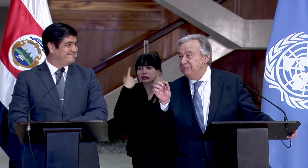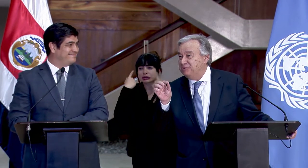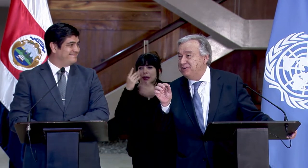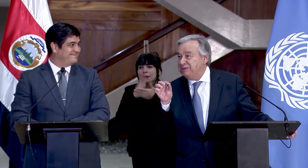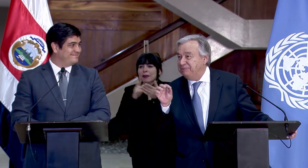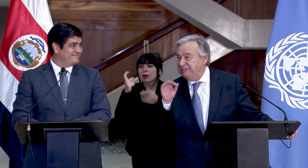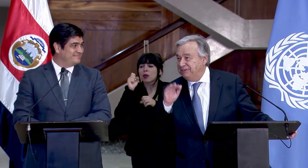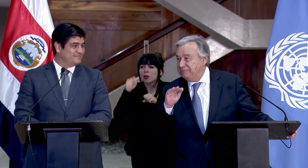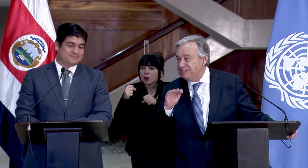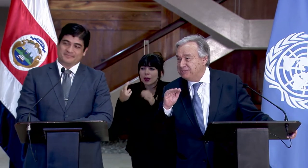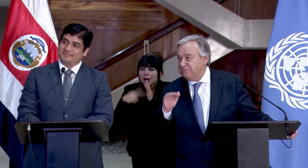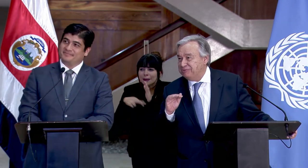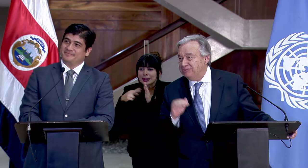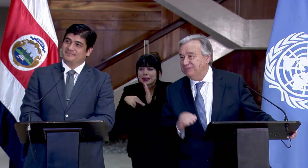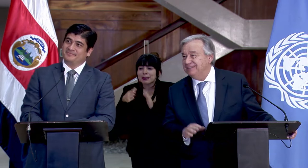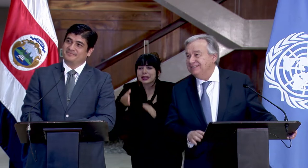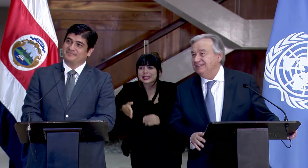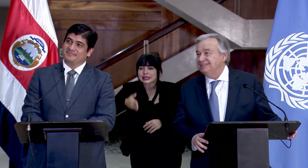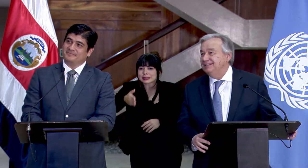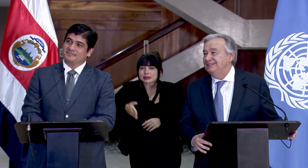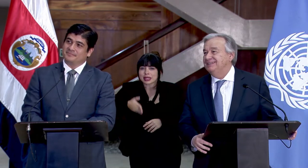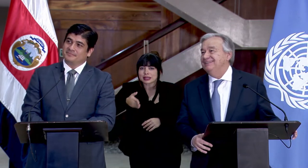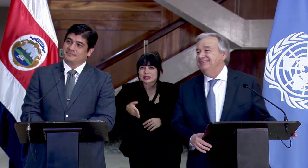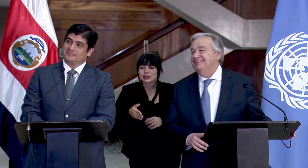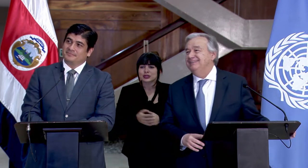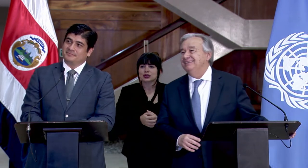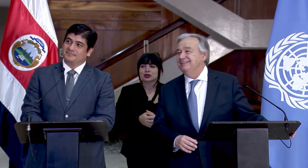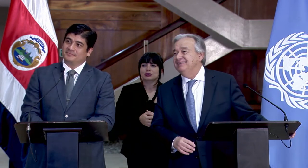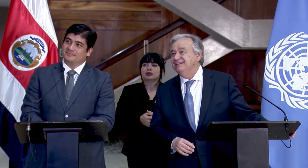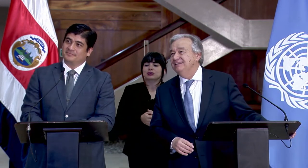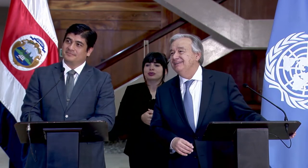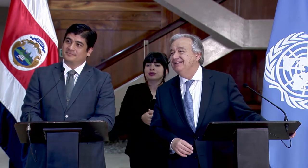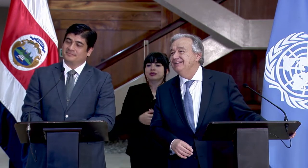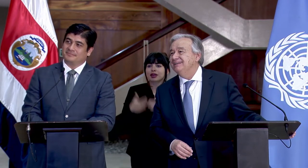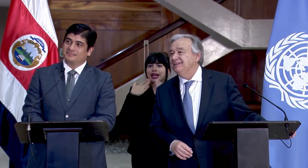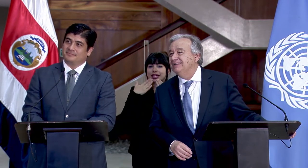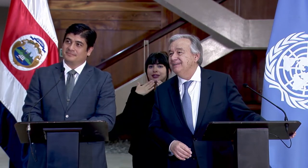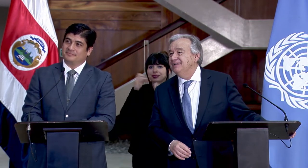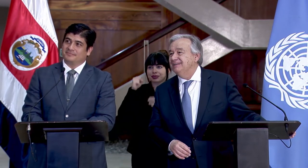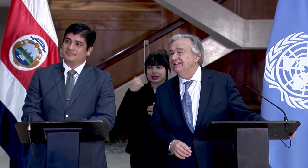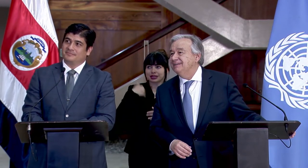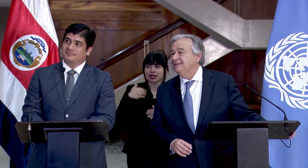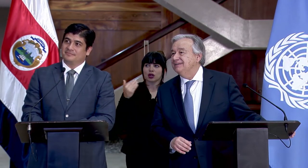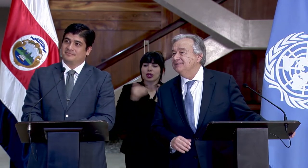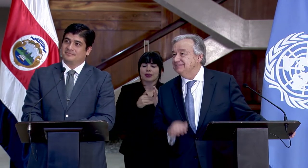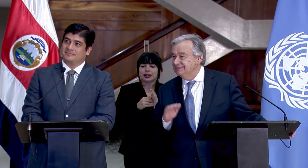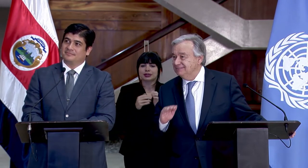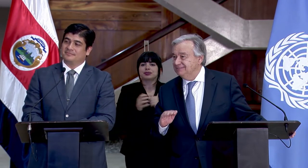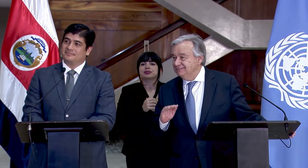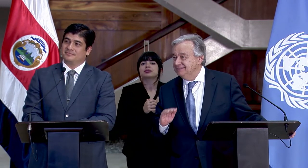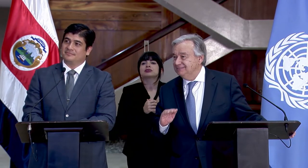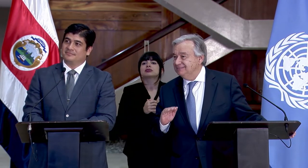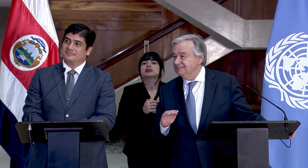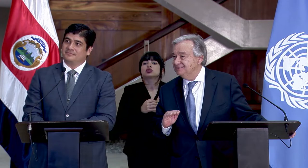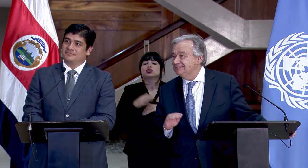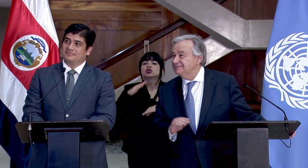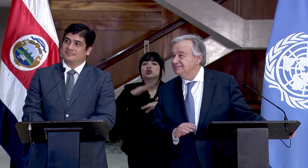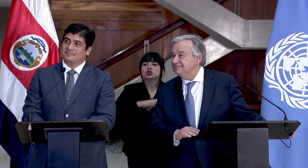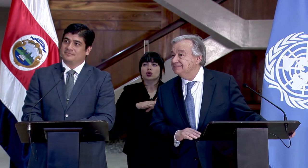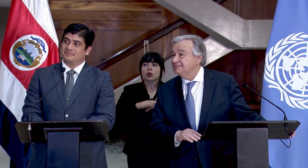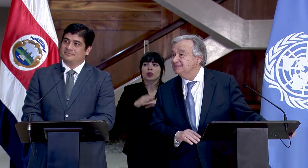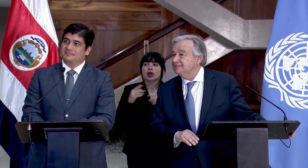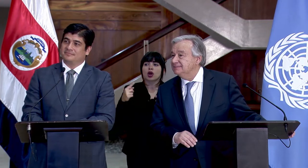la pregunta. ¿Podría repetirla más despacio? Directamente que no se escucha. Gracias. Sí, señor, de nuevo. No,